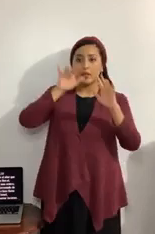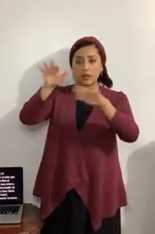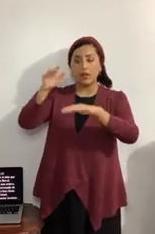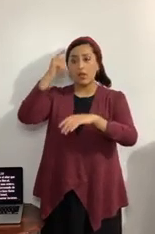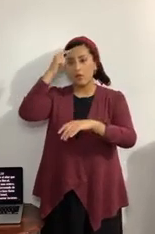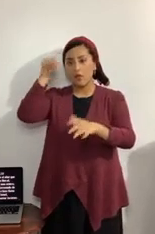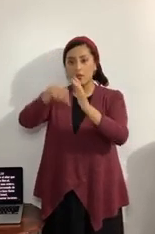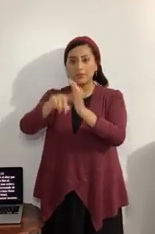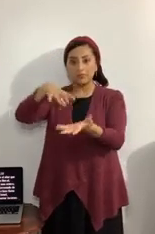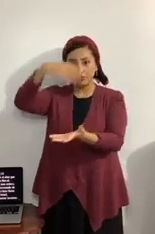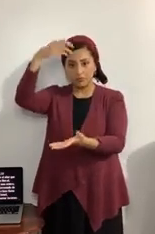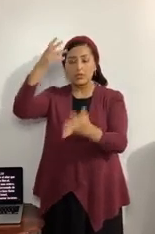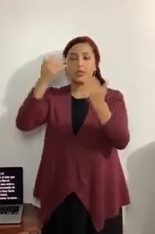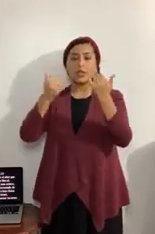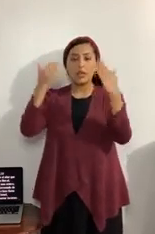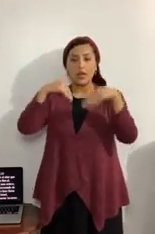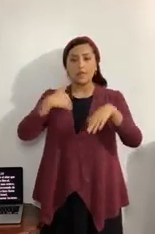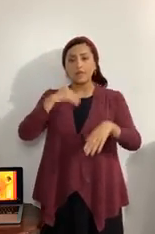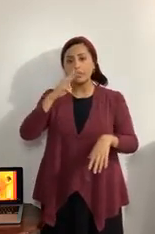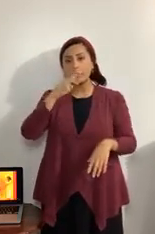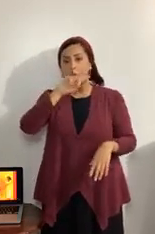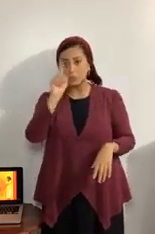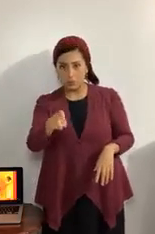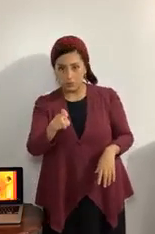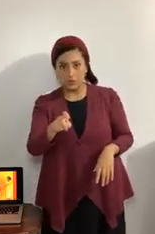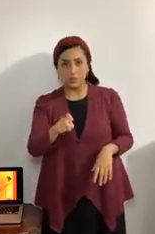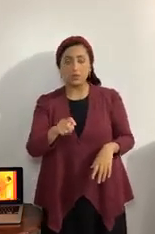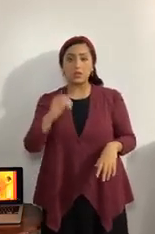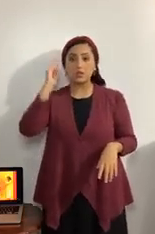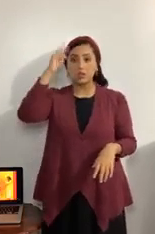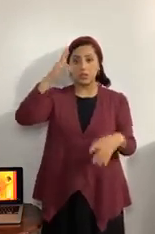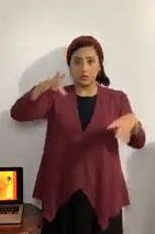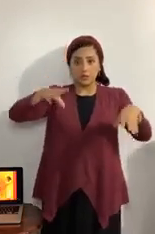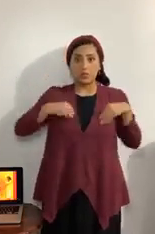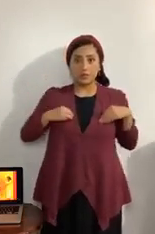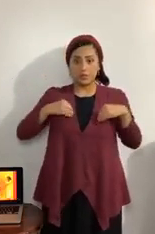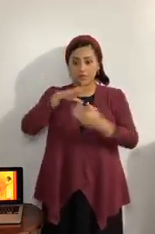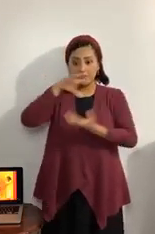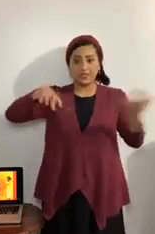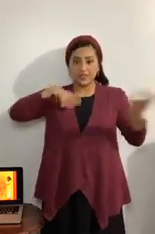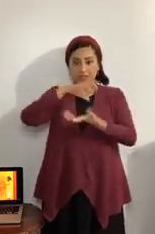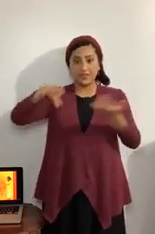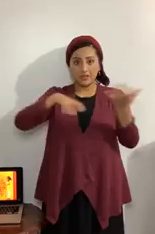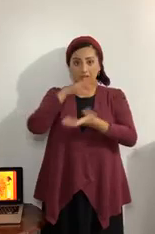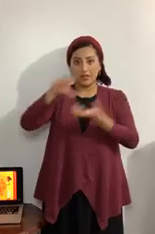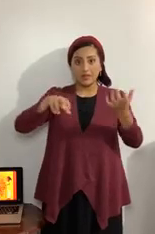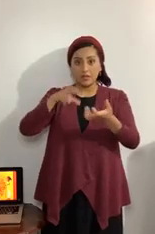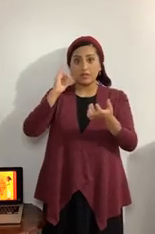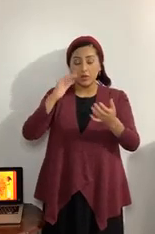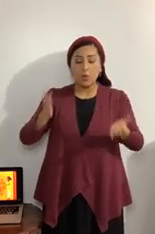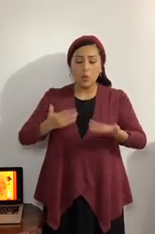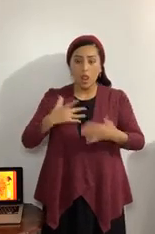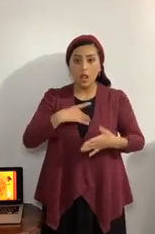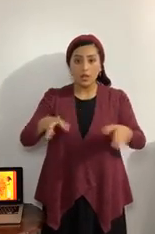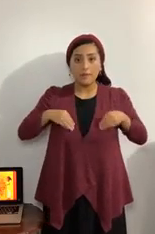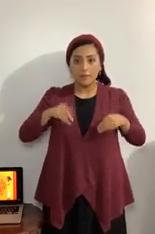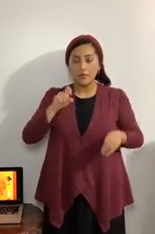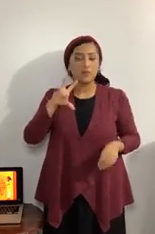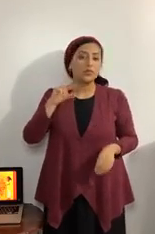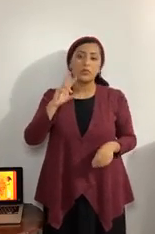incienso. Ahora, otra pregunta viene aquí. ¿Aceptó Yahweh esta mezcla de paganismo con Torah? Claro que no. Él solamente